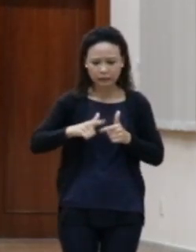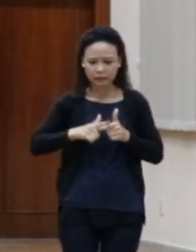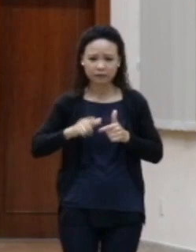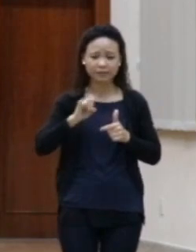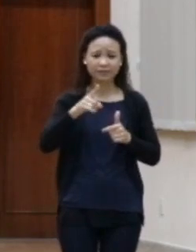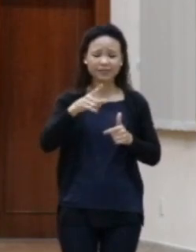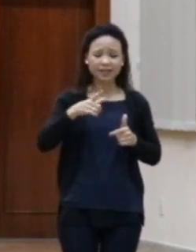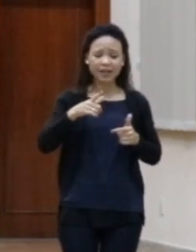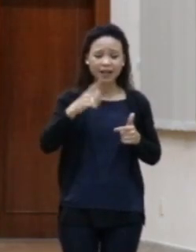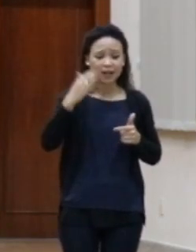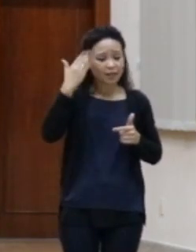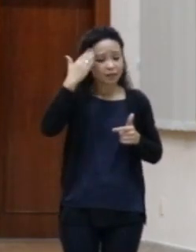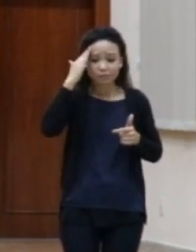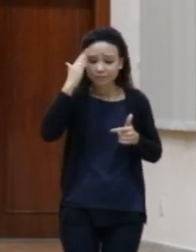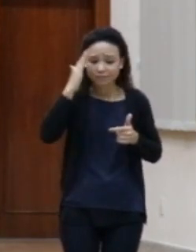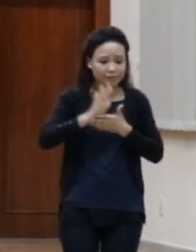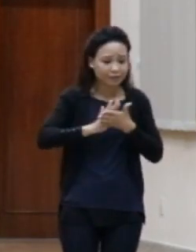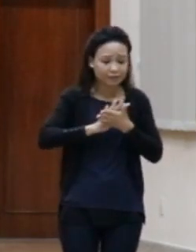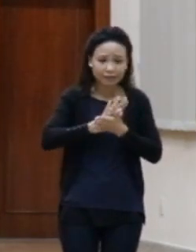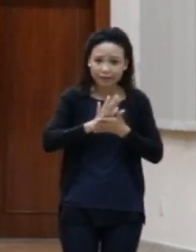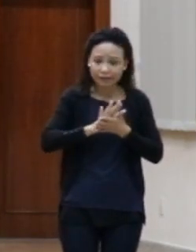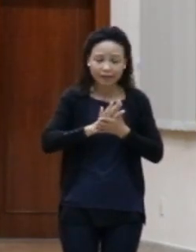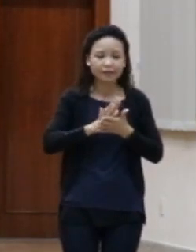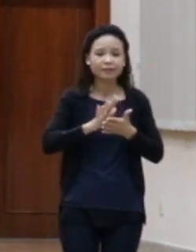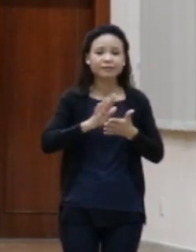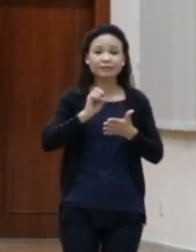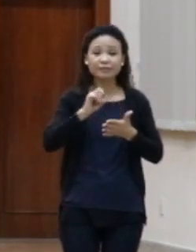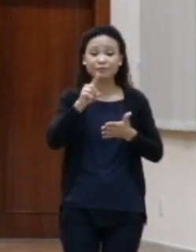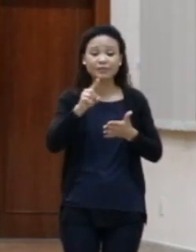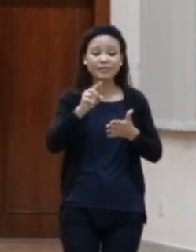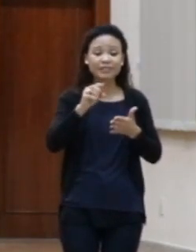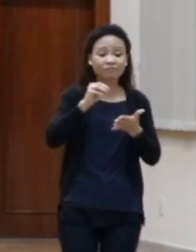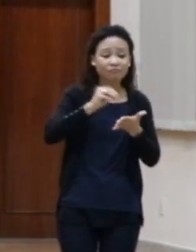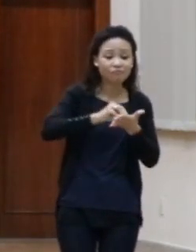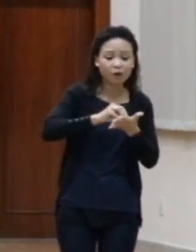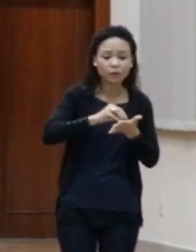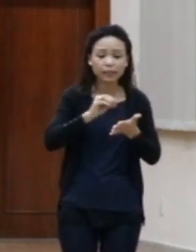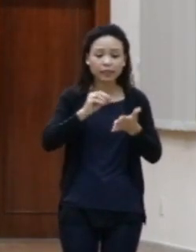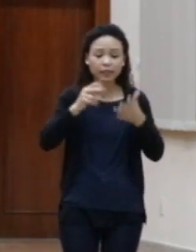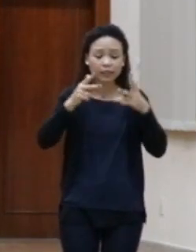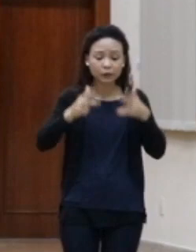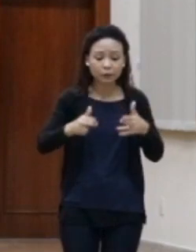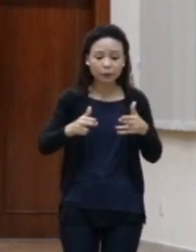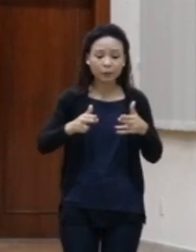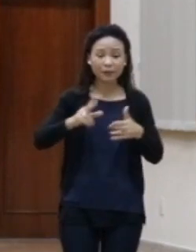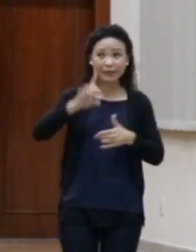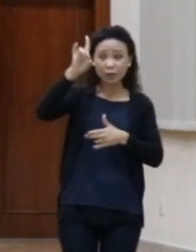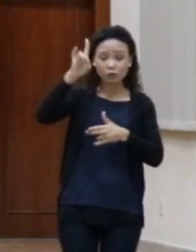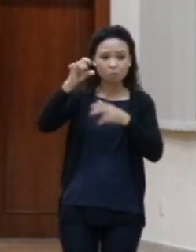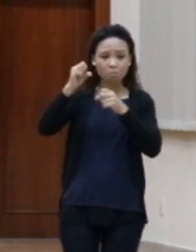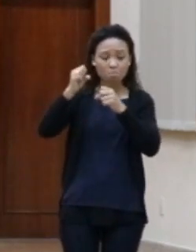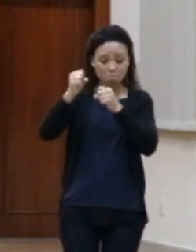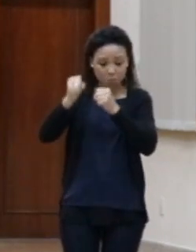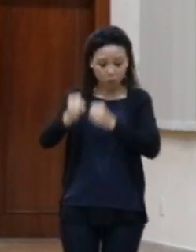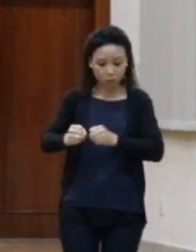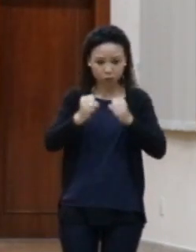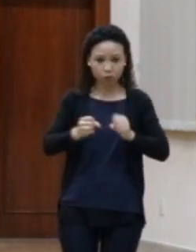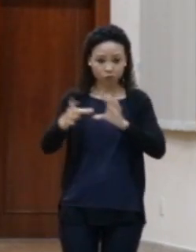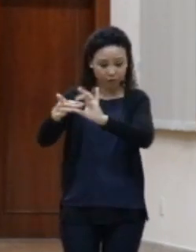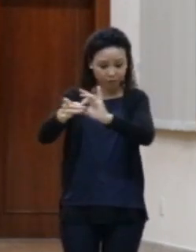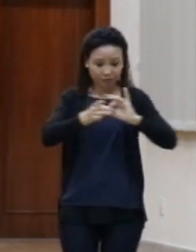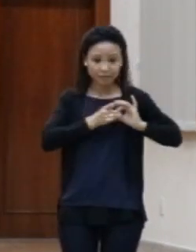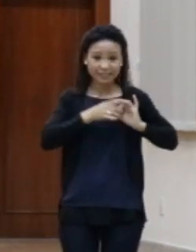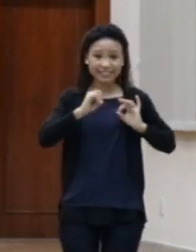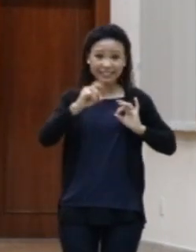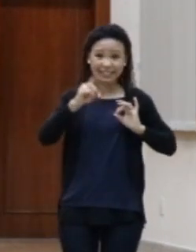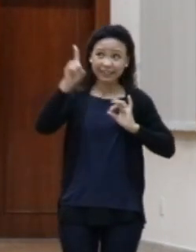a glória das suas obras poderosas realizadas através de Jesus, não forem o seu